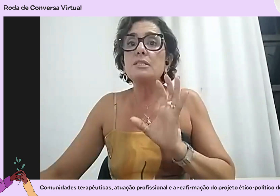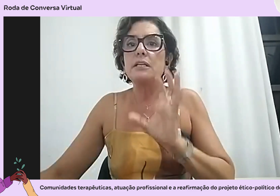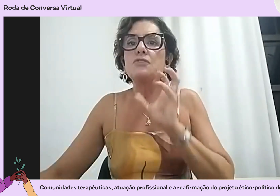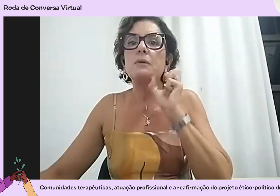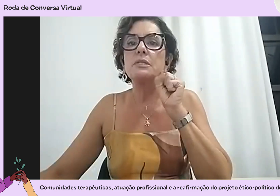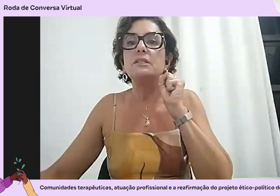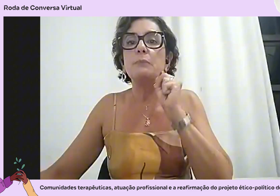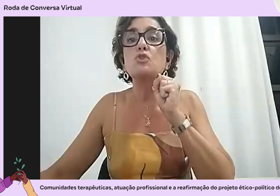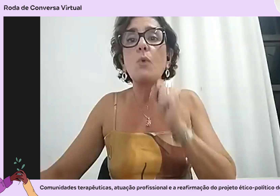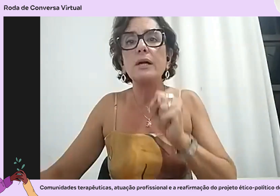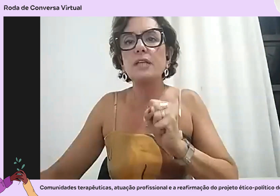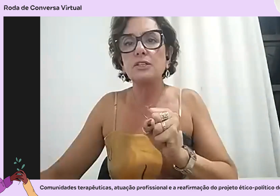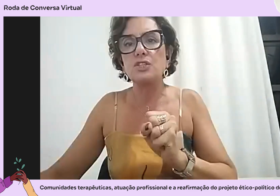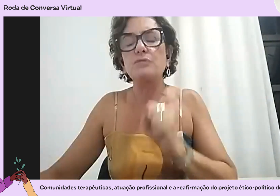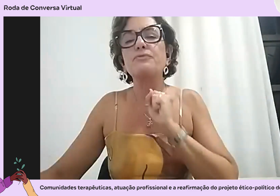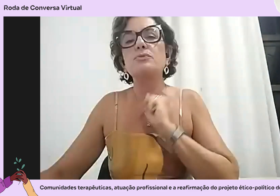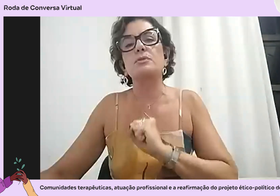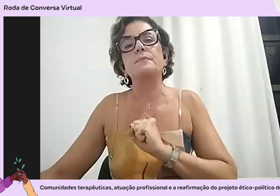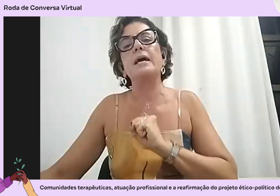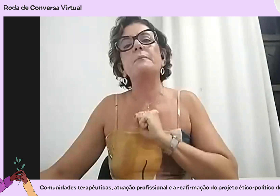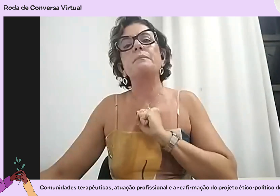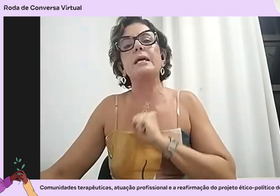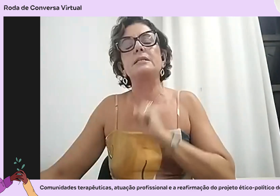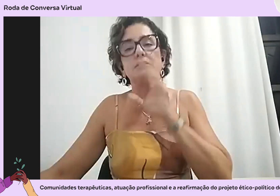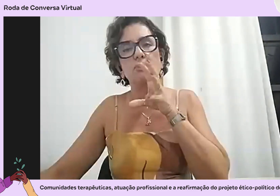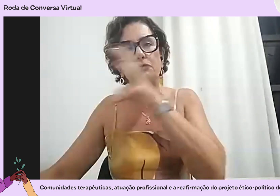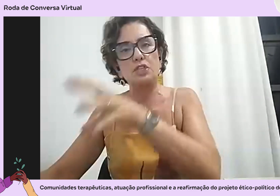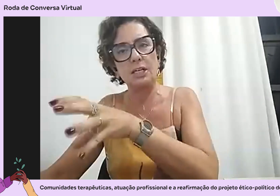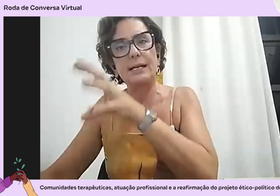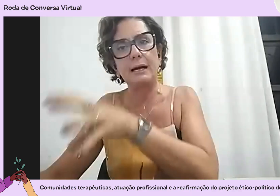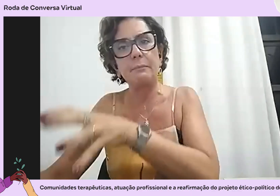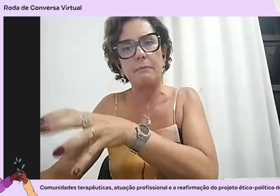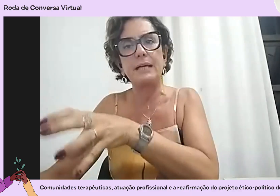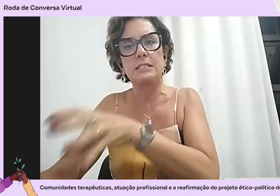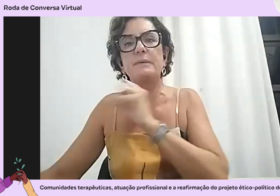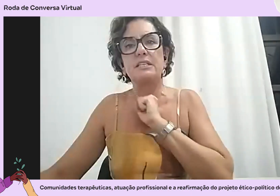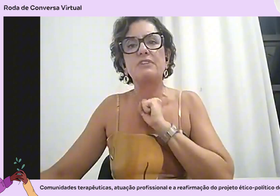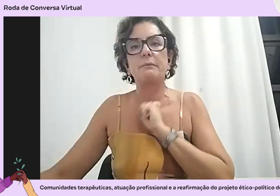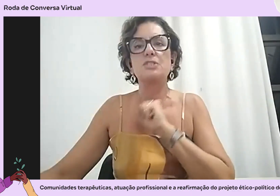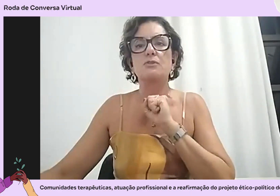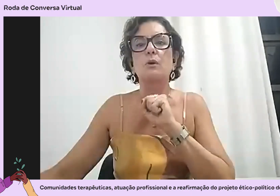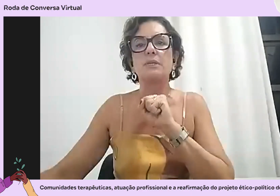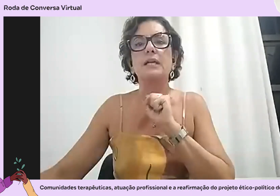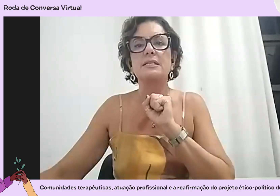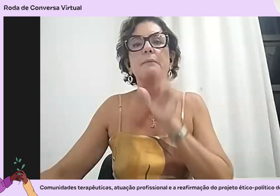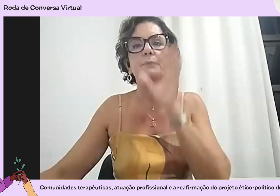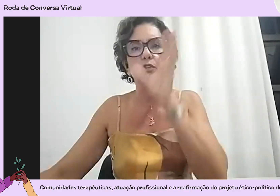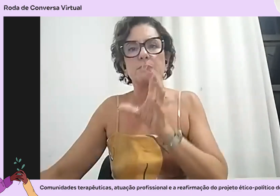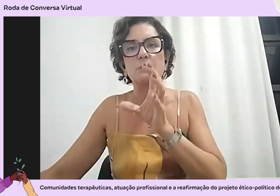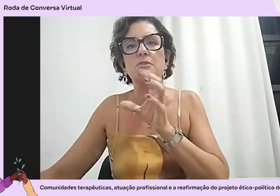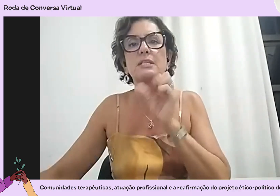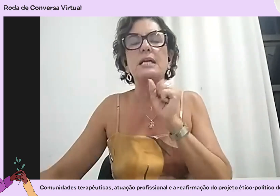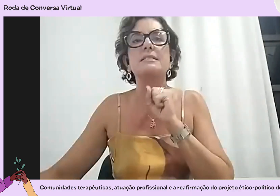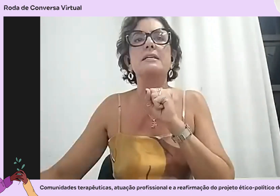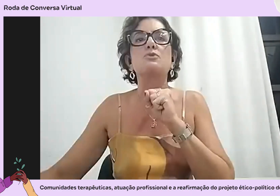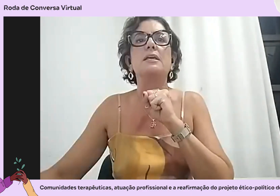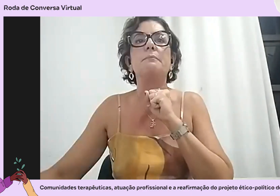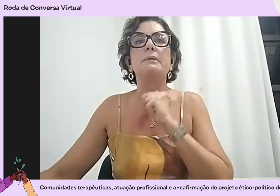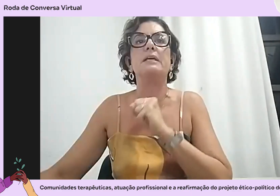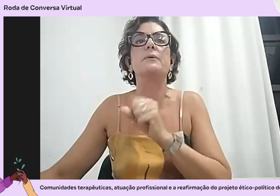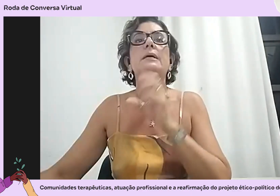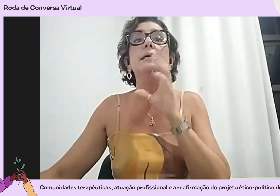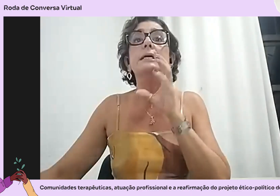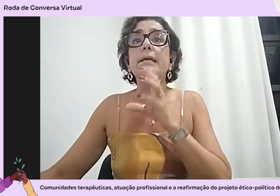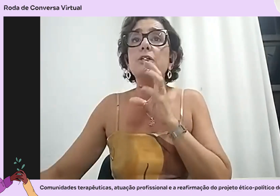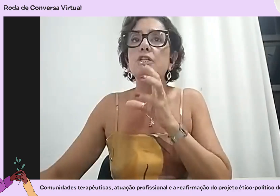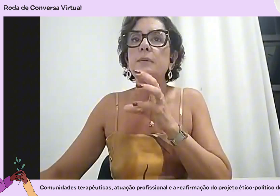Então, o que nós identificamos em termos quantitativos, né? Já vou chegar mais especificamente nas comunidades terapêuticas, mas eu preciso trazer isso